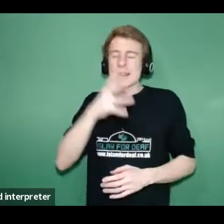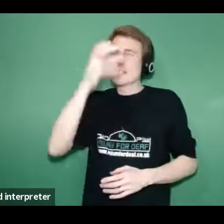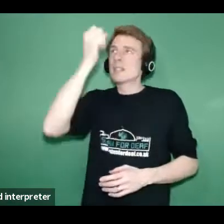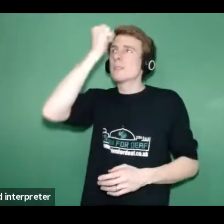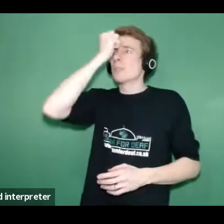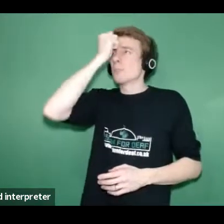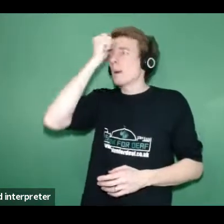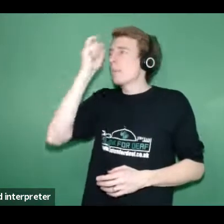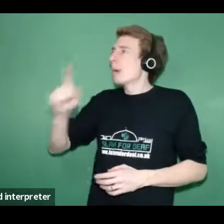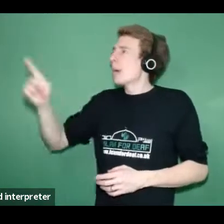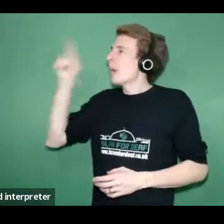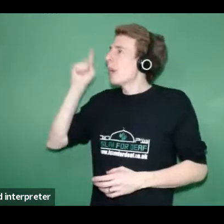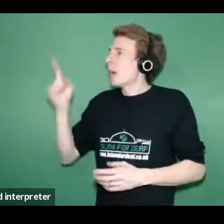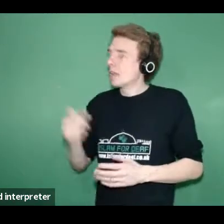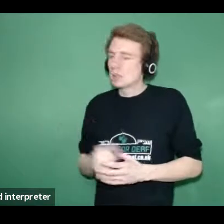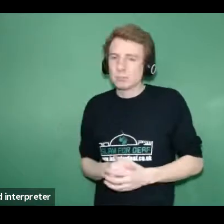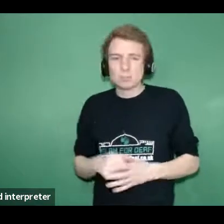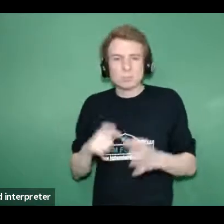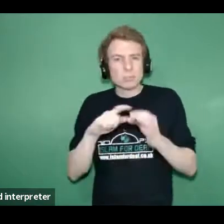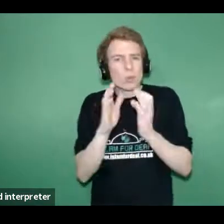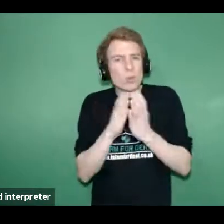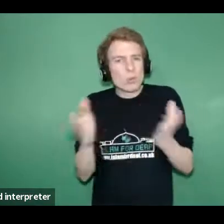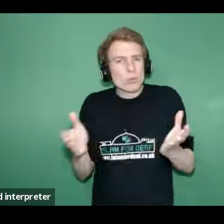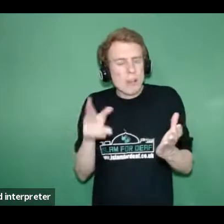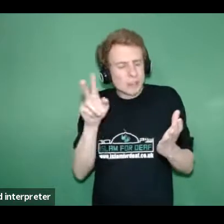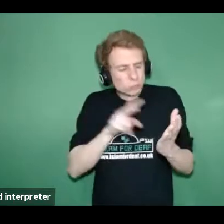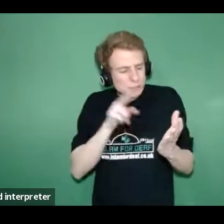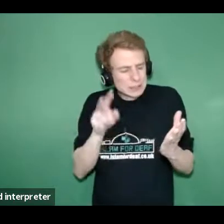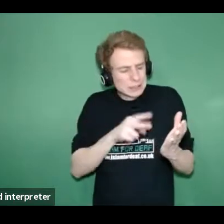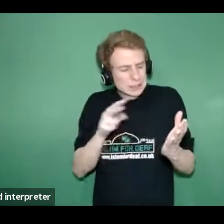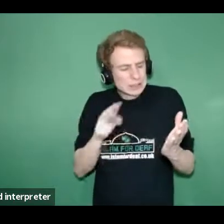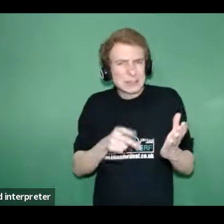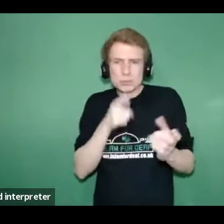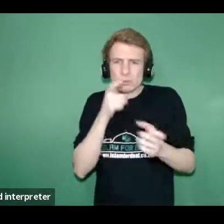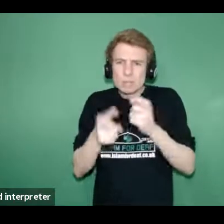recite His book, and gain closeness to Him.